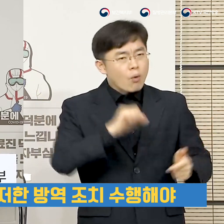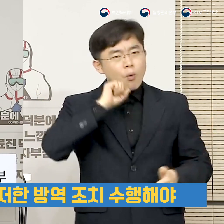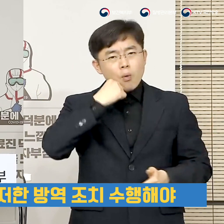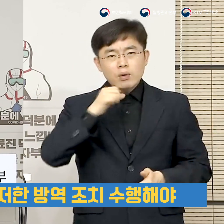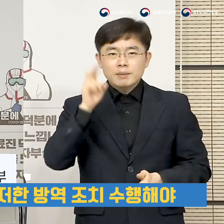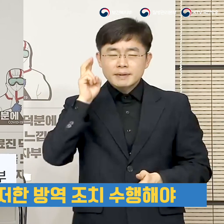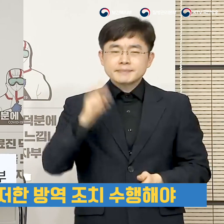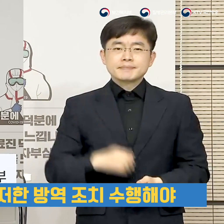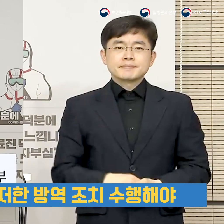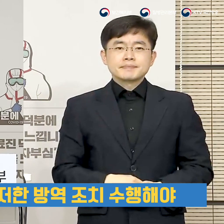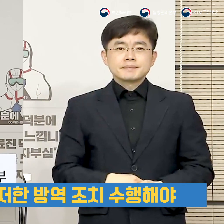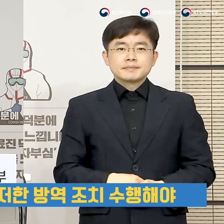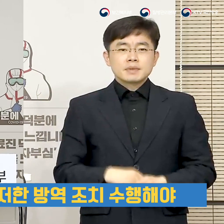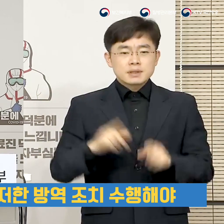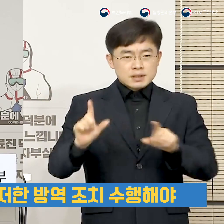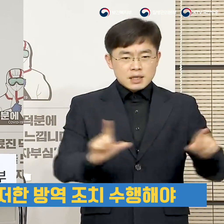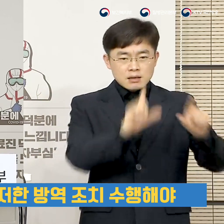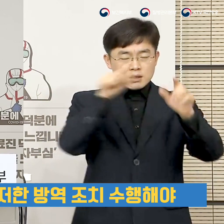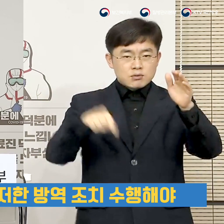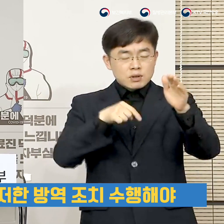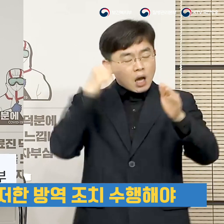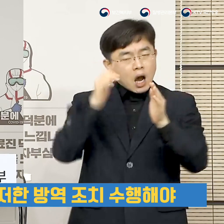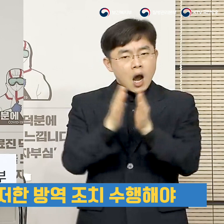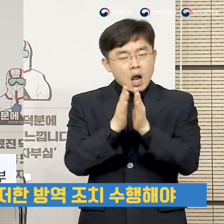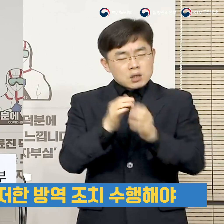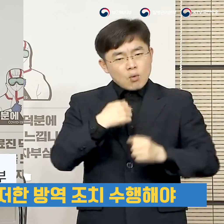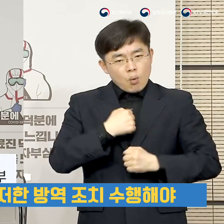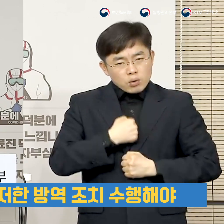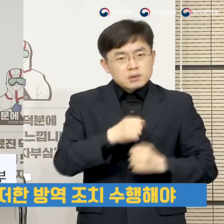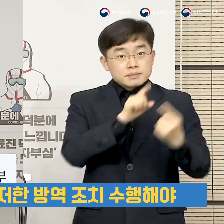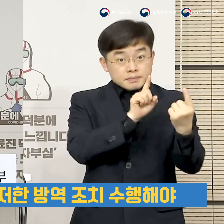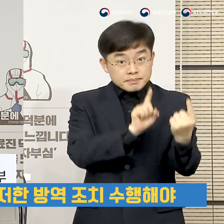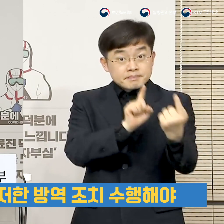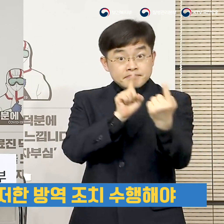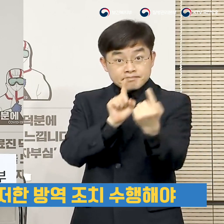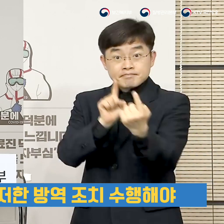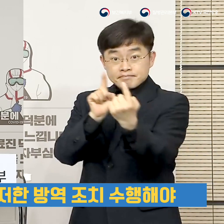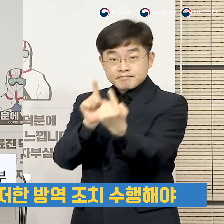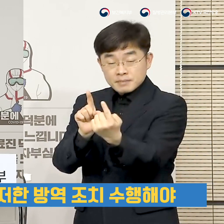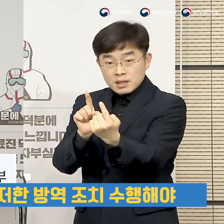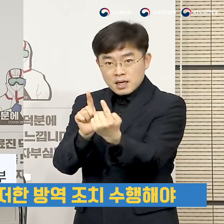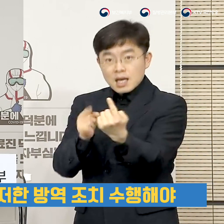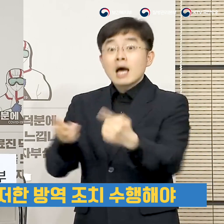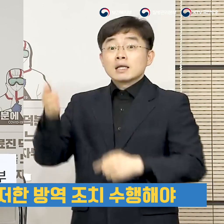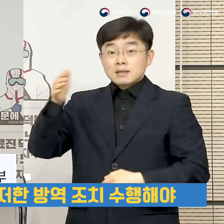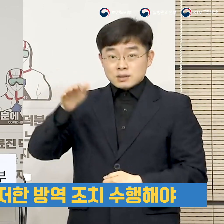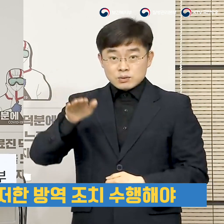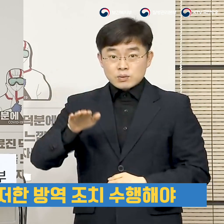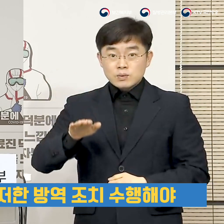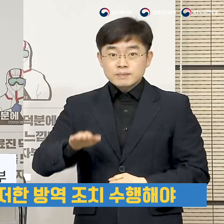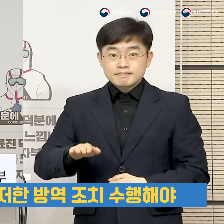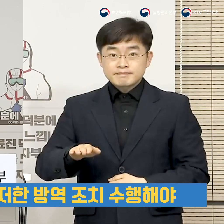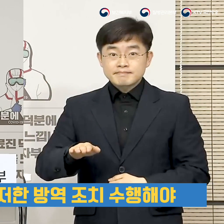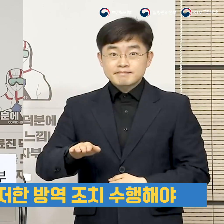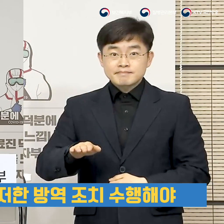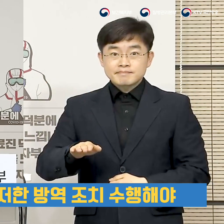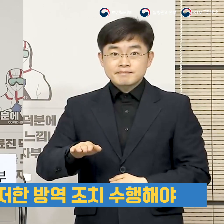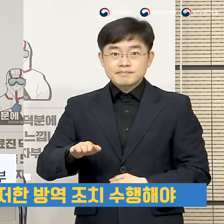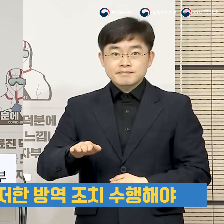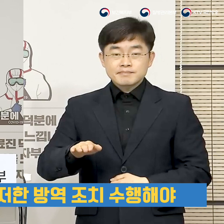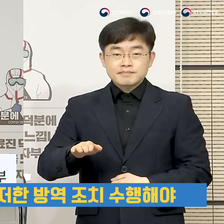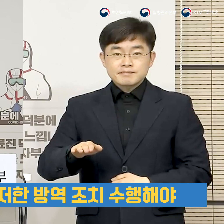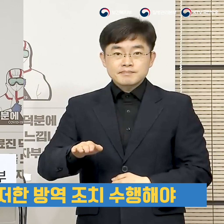일상 속에서의 방역 또 그 생활 속 거리두기 환경으로 전환된다 하더라도 그